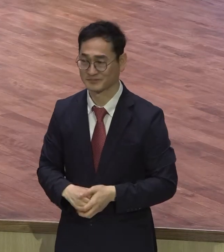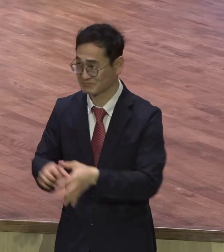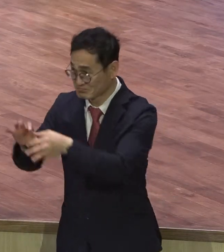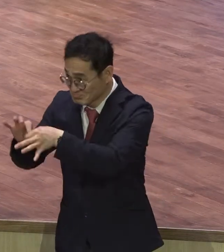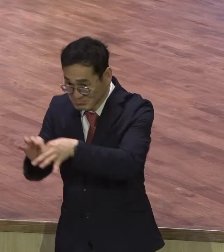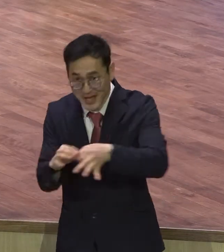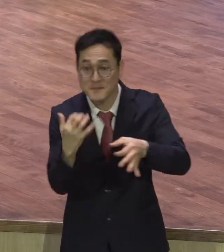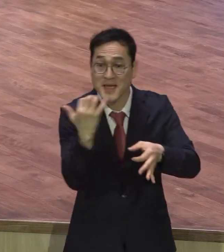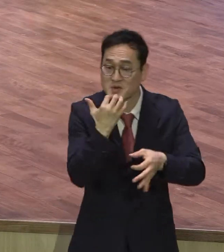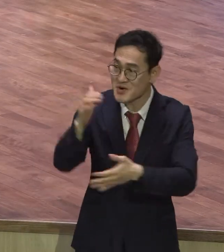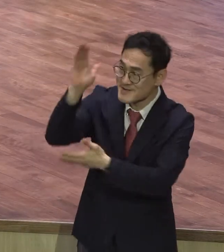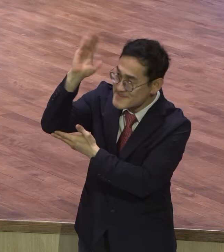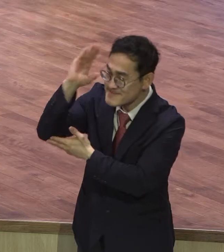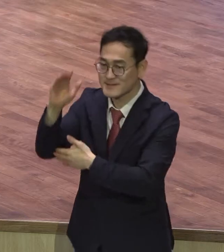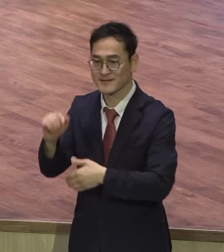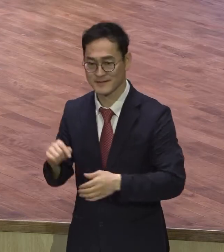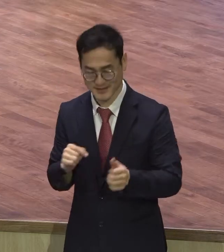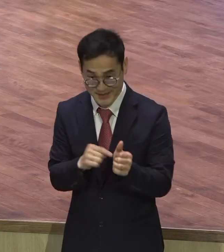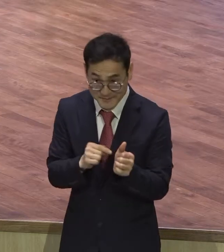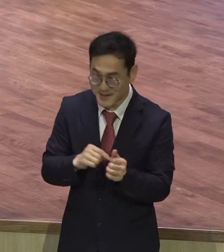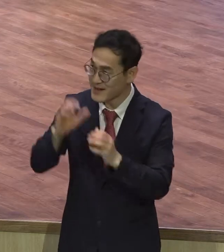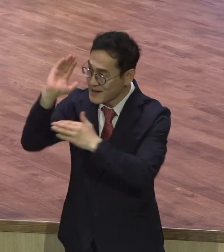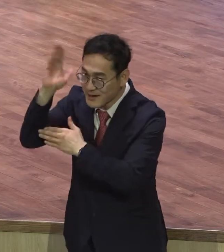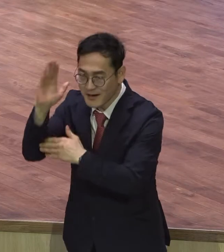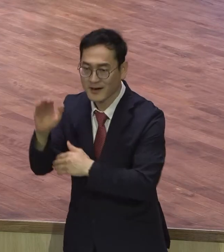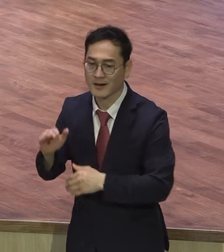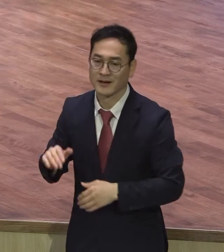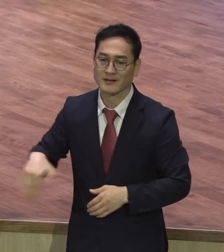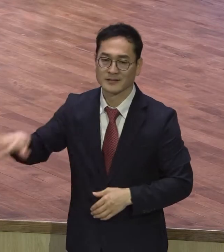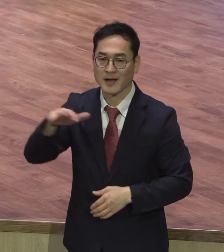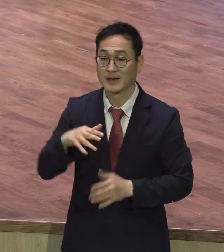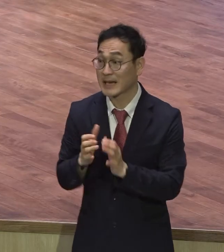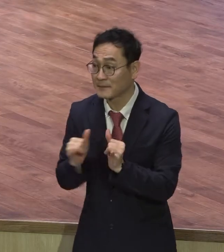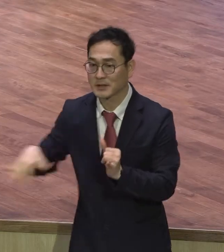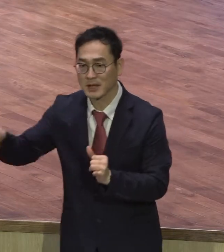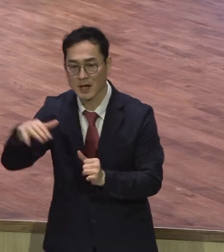그리스도구나 삼천명이 그냥 마가다르빵 교회로 몰려옵니다.